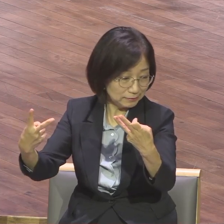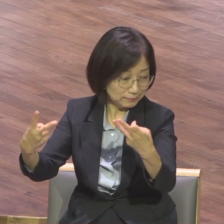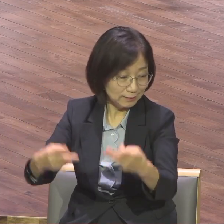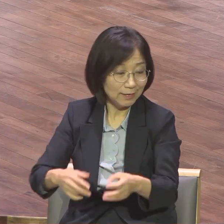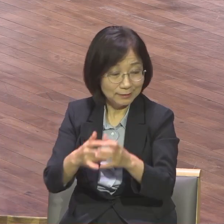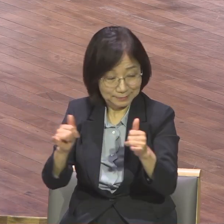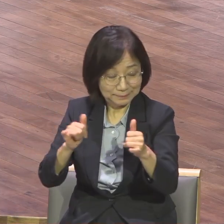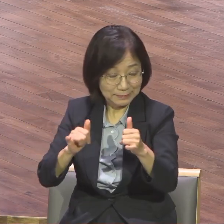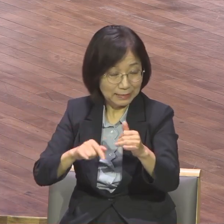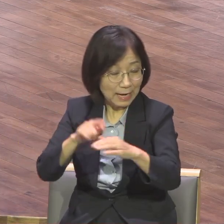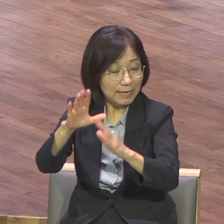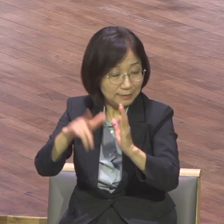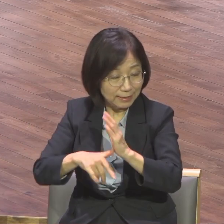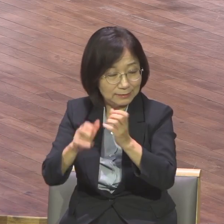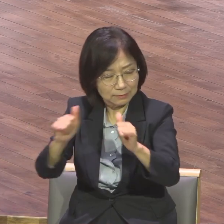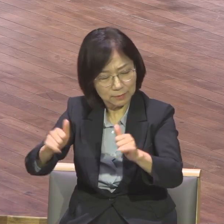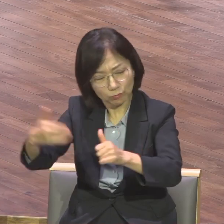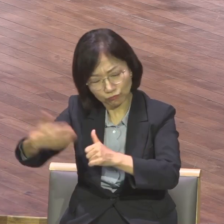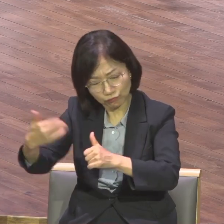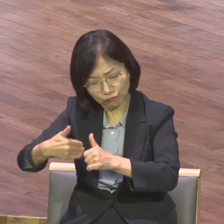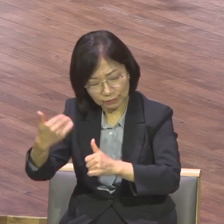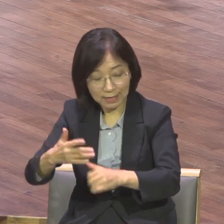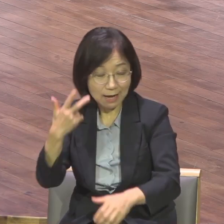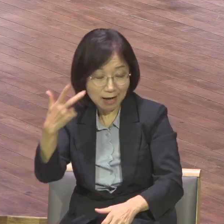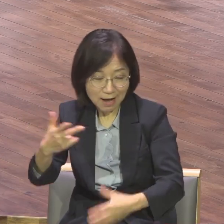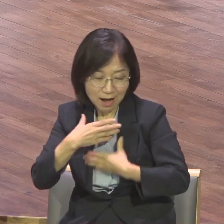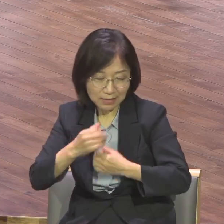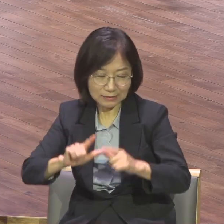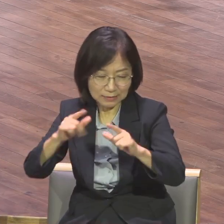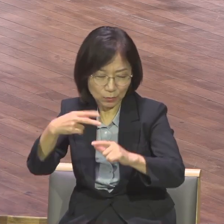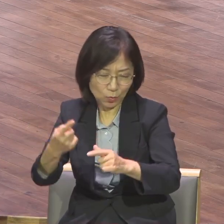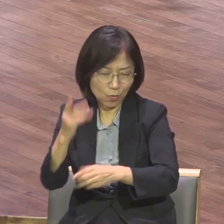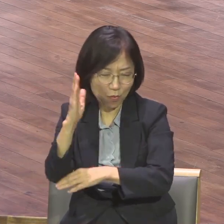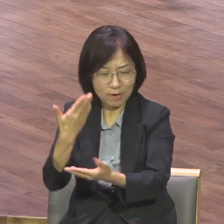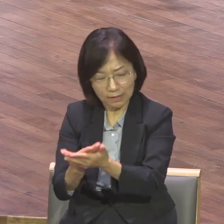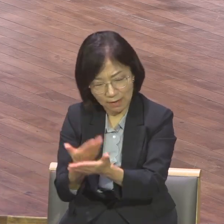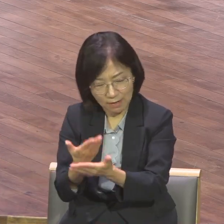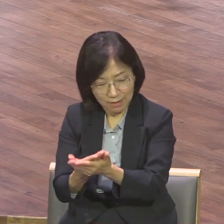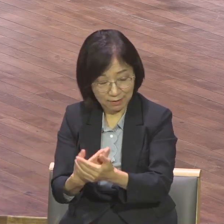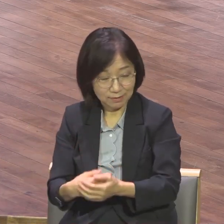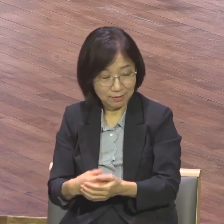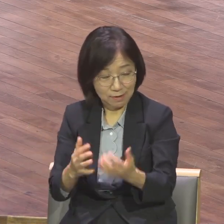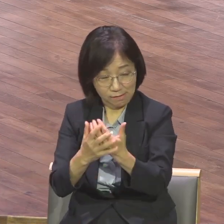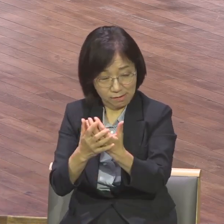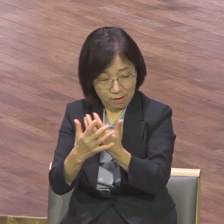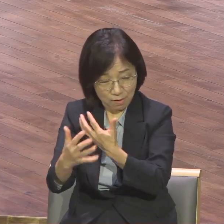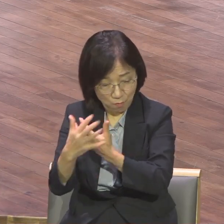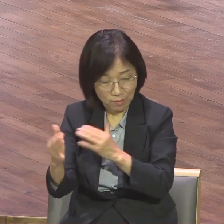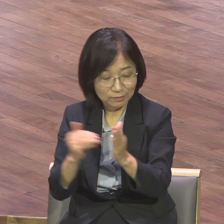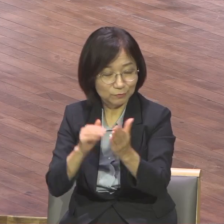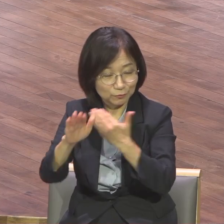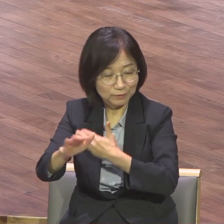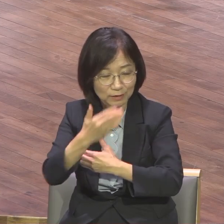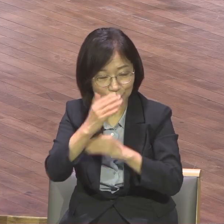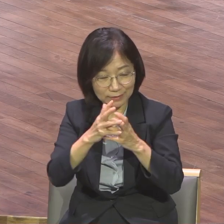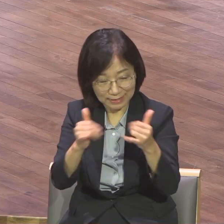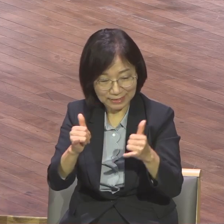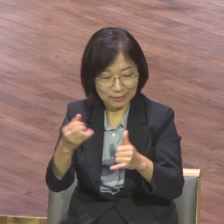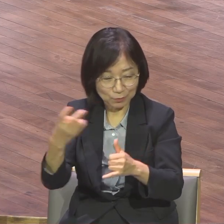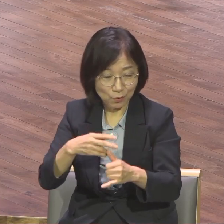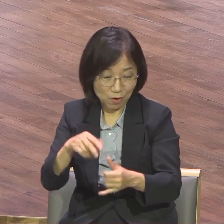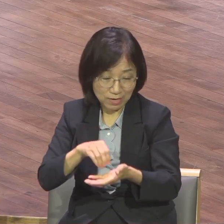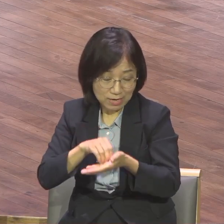나갔을 때 사람들이 청하되 다음 안식일에도 이 말씀을 하라 하더라. 회당의 모임이 끝난 후에 유대인과 유대교에